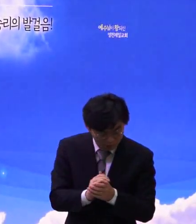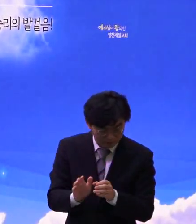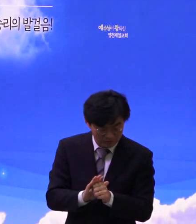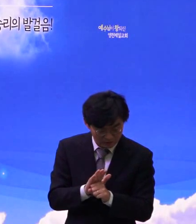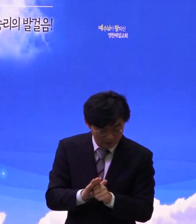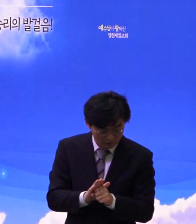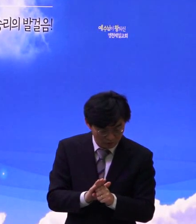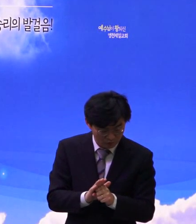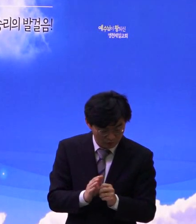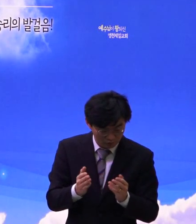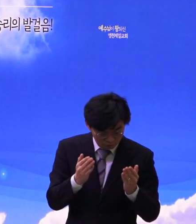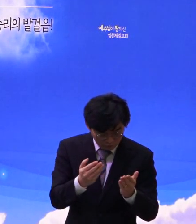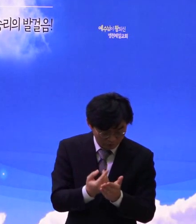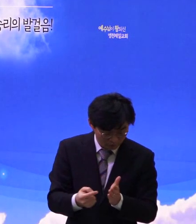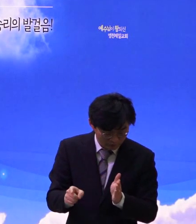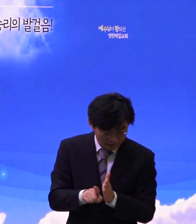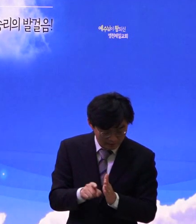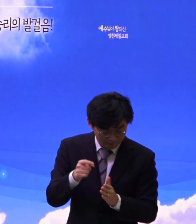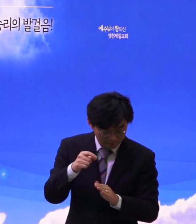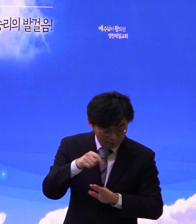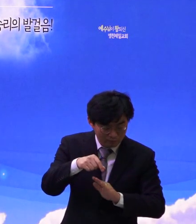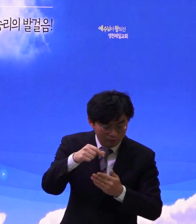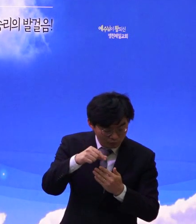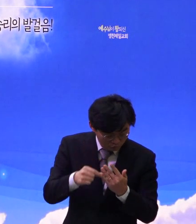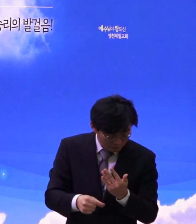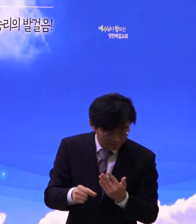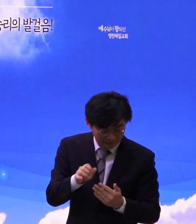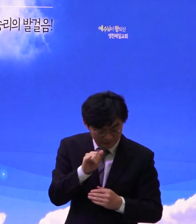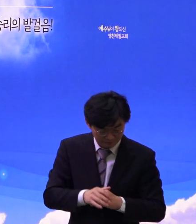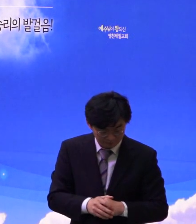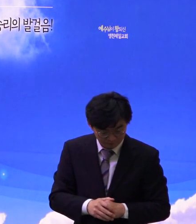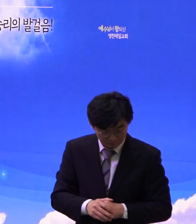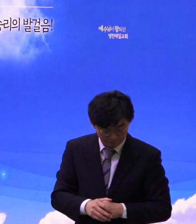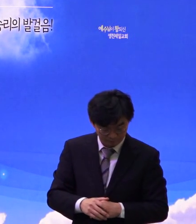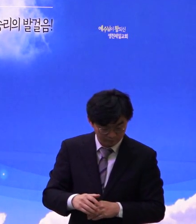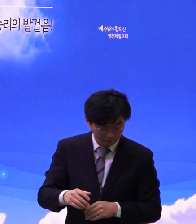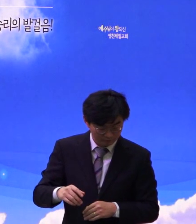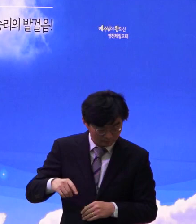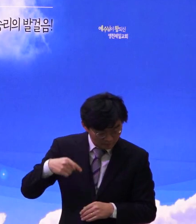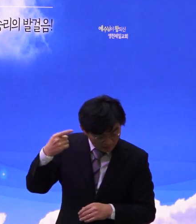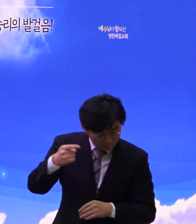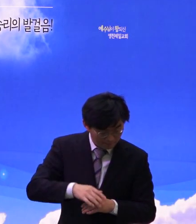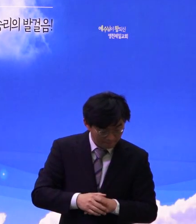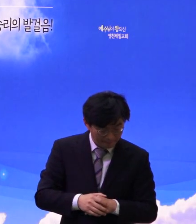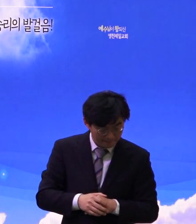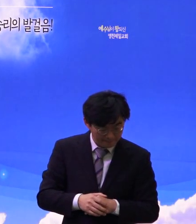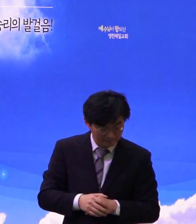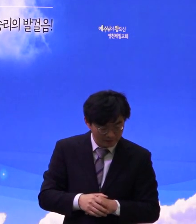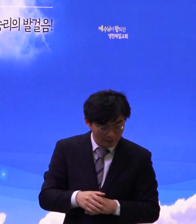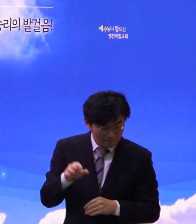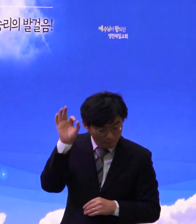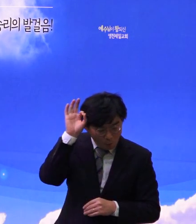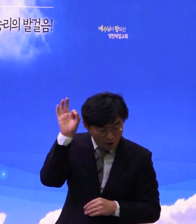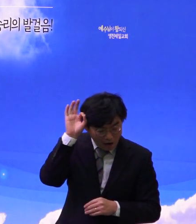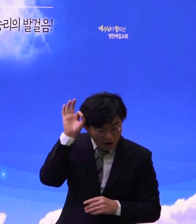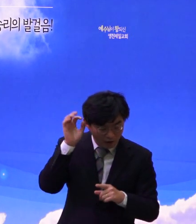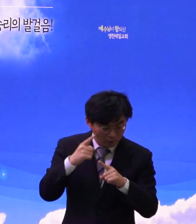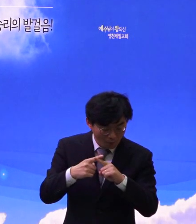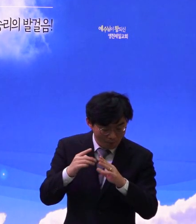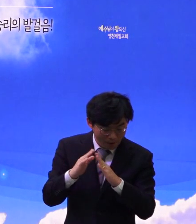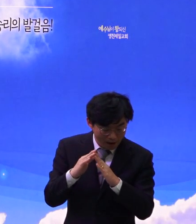좋겠습니다. 자녀교육 온라인 세미나가 23일 화요일에 포항극동방송에서 유튜브로 실시간으로